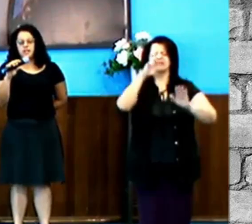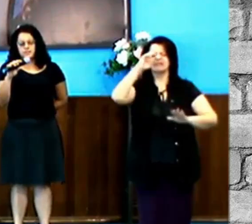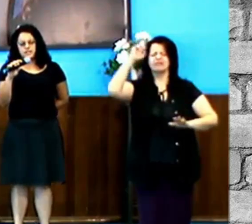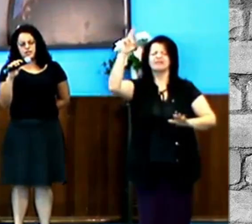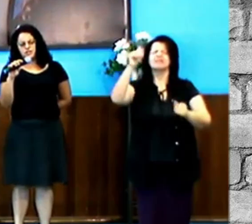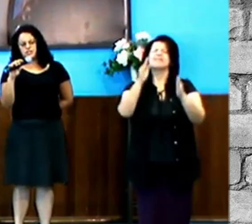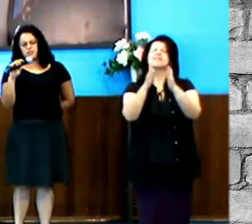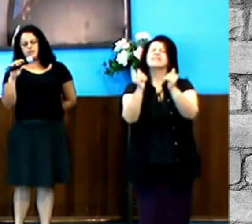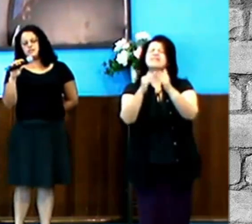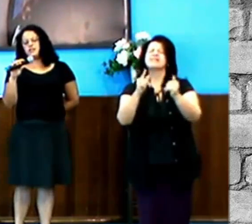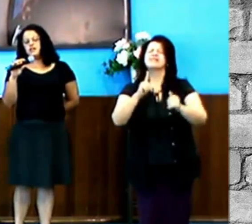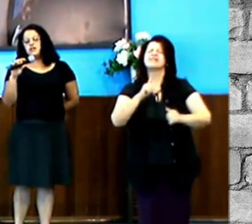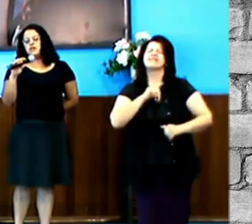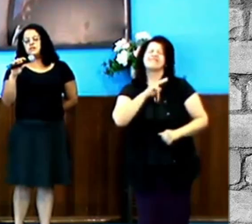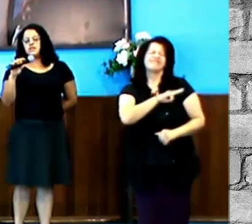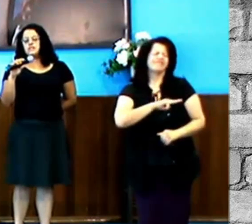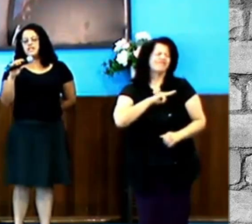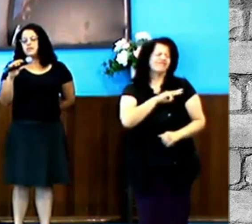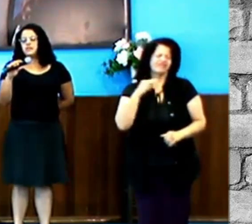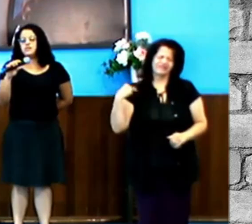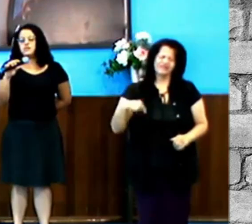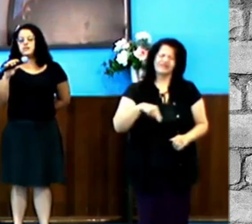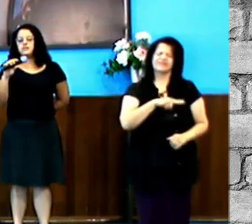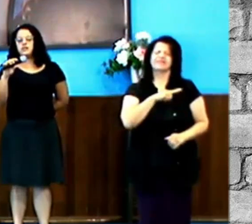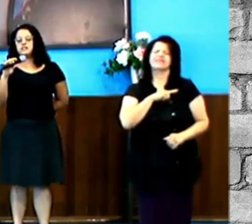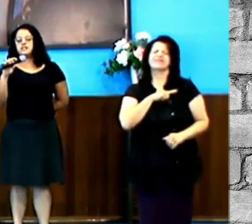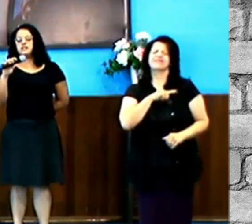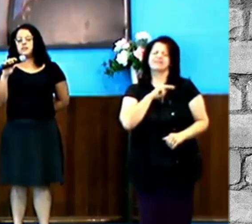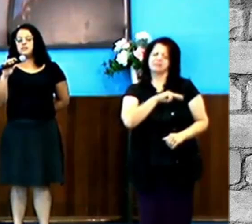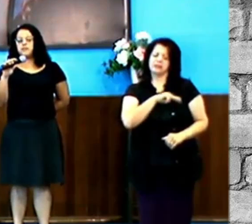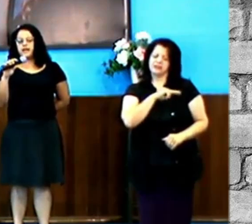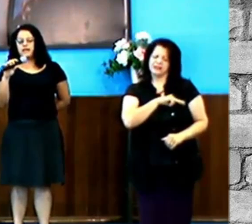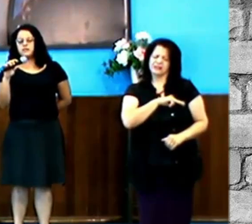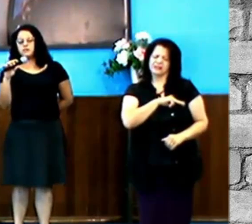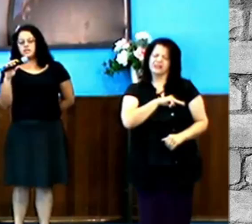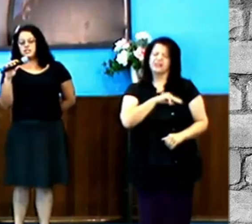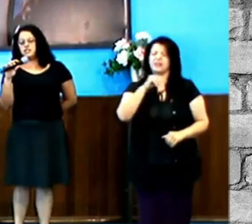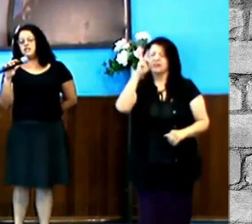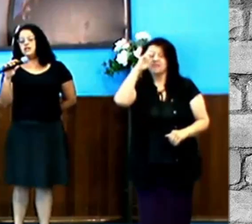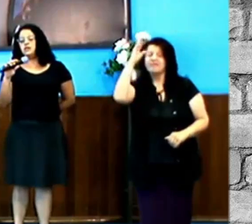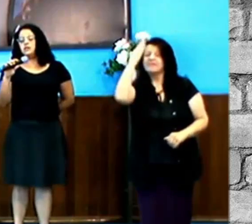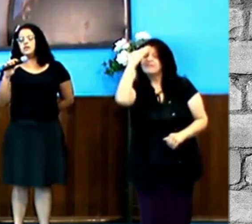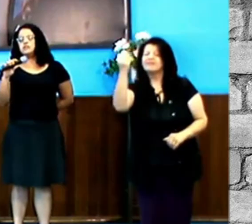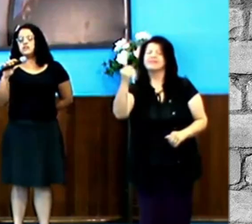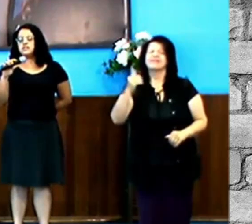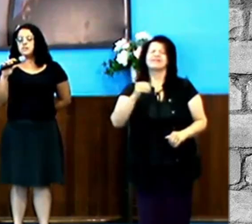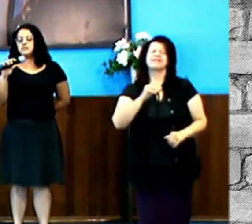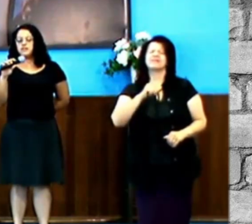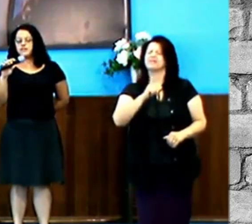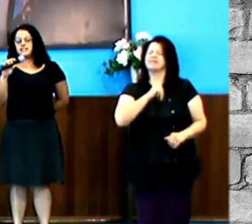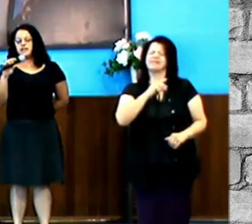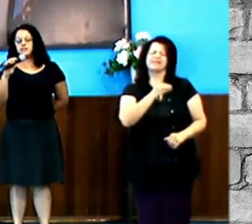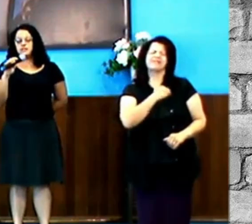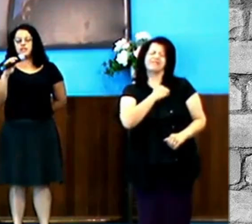Senhor tenha misericórdia de nós. O Senhor sabe, ó Deus, o quanto nós temos pecado contra Ti, o quanto nós temos